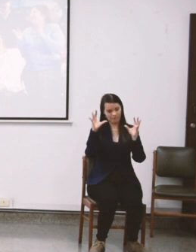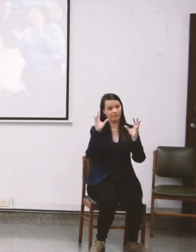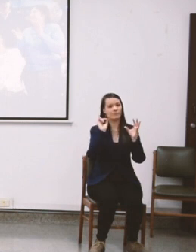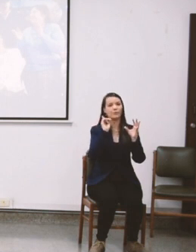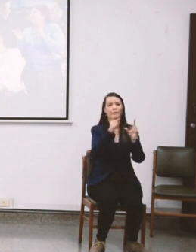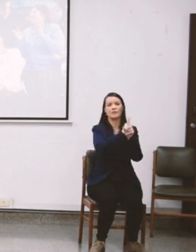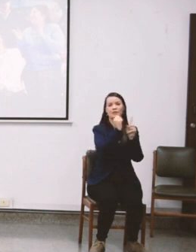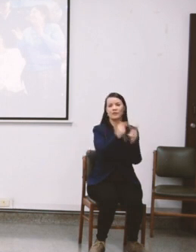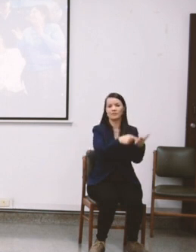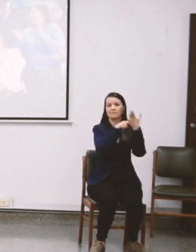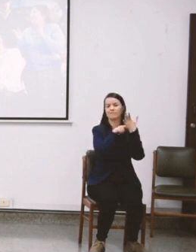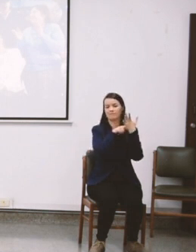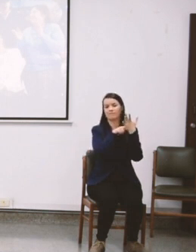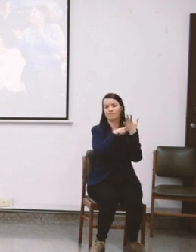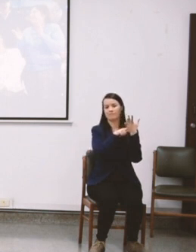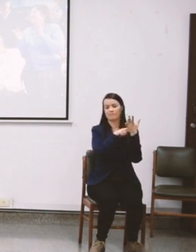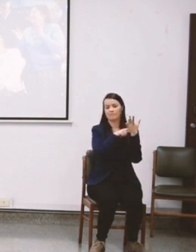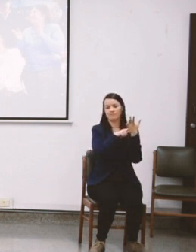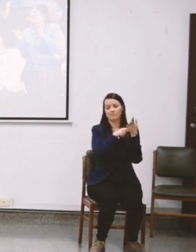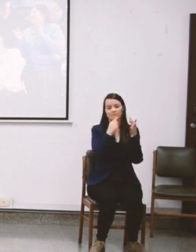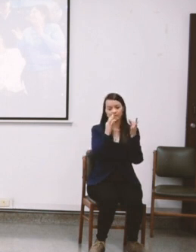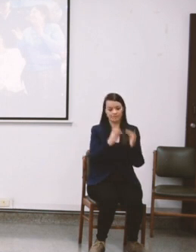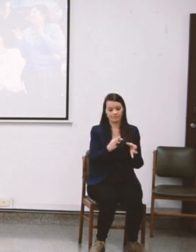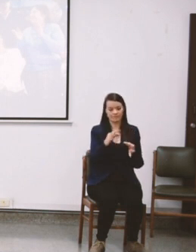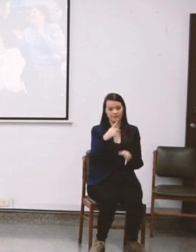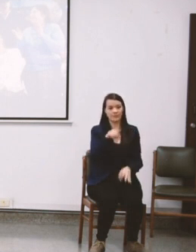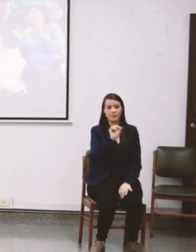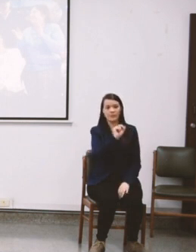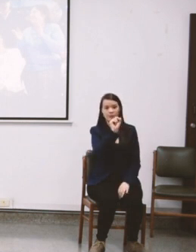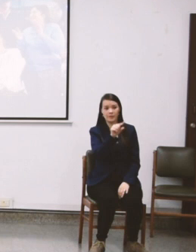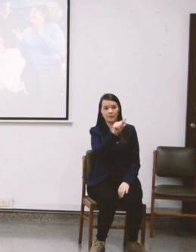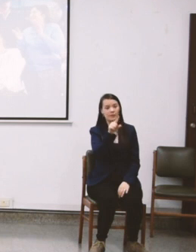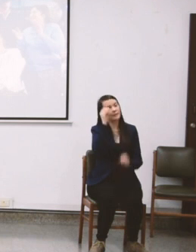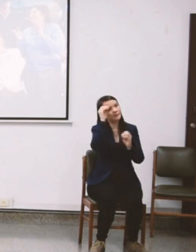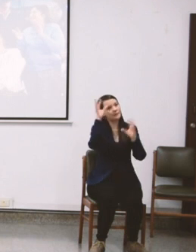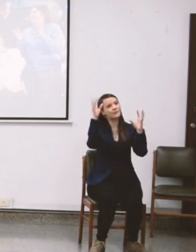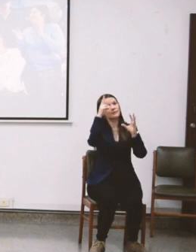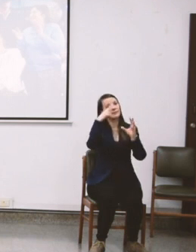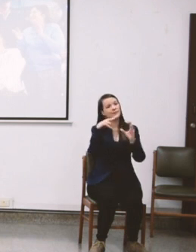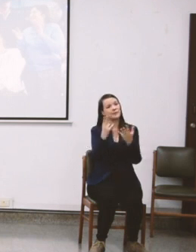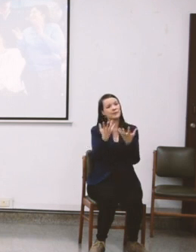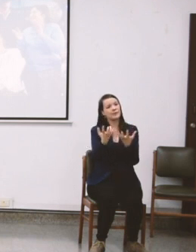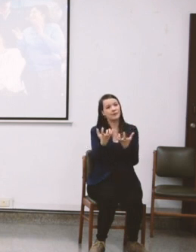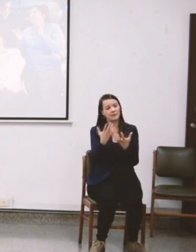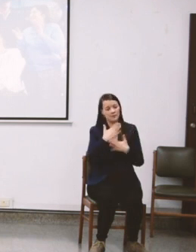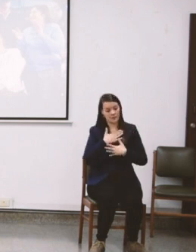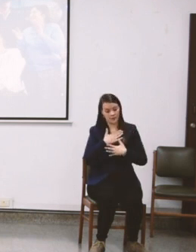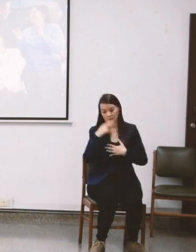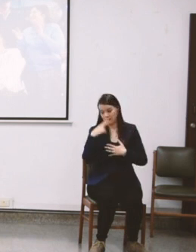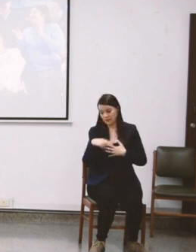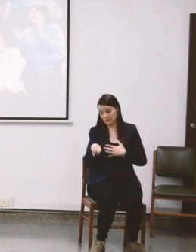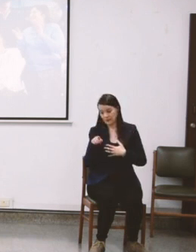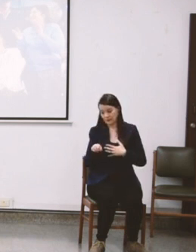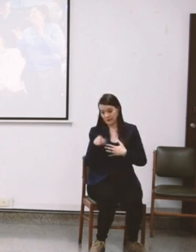¿no? Y me refiero que efectivamente cuando uno pregunta cuáles son las expectativas que uno tiene particularmente sobre mi hija,